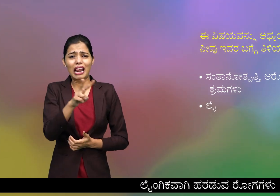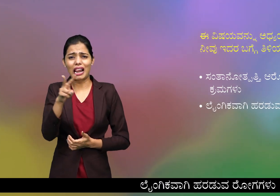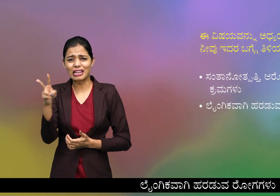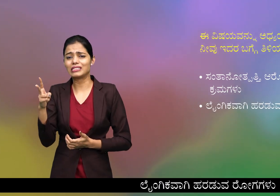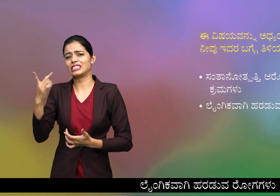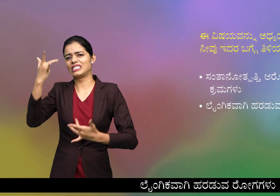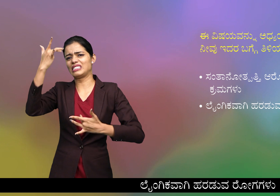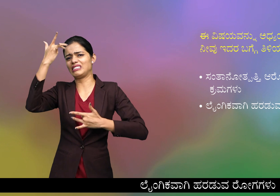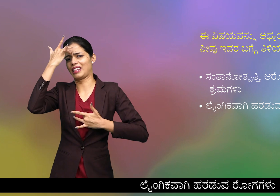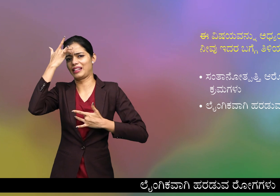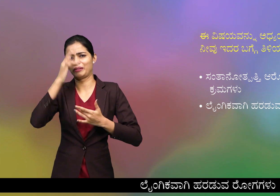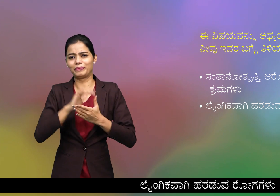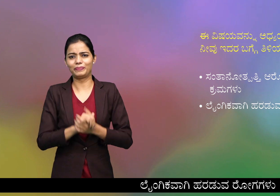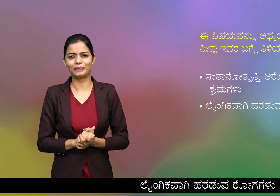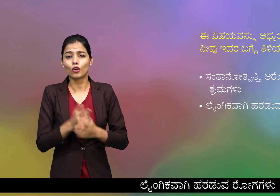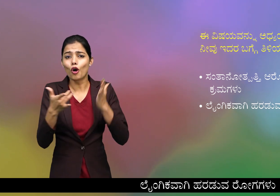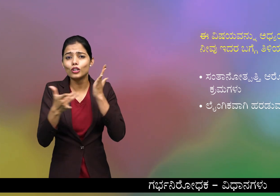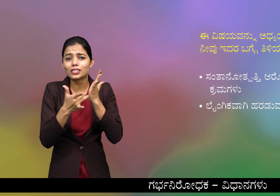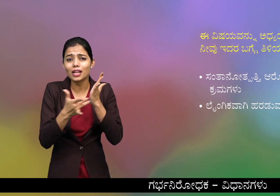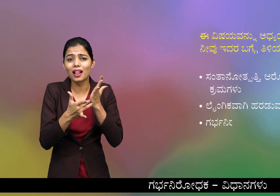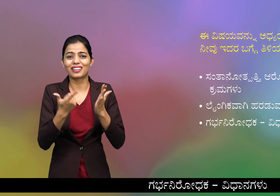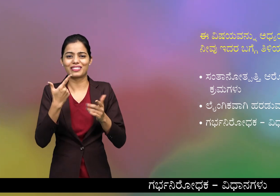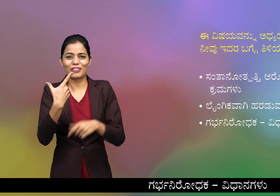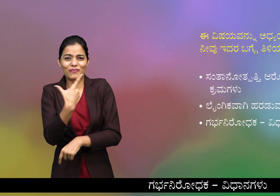ಲೈಂಗಿಕವಾಗಿ ಹರಡುವ ರೋಗಗಳು, ಗರ್ಭನಿರೋಧಕ ವಿಧಾನಗಳು.